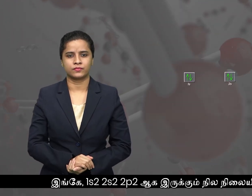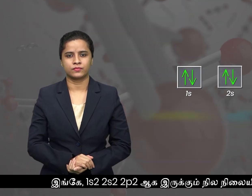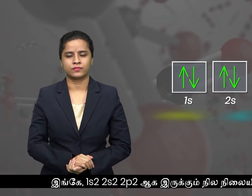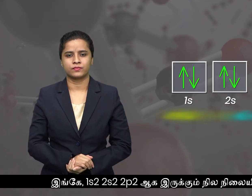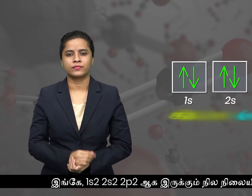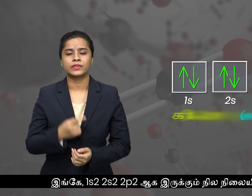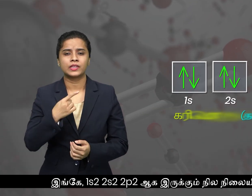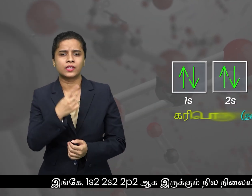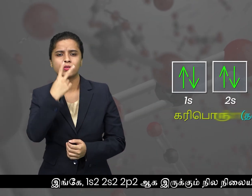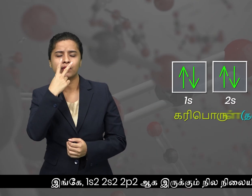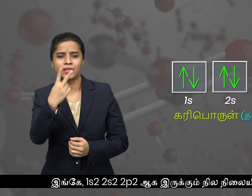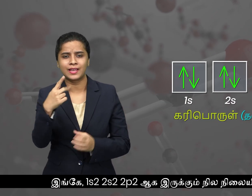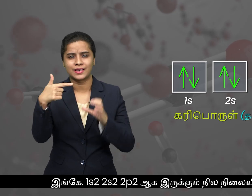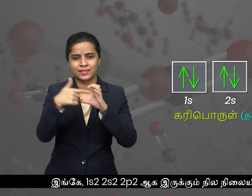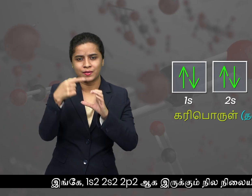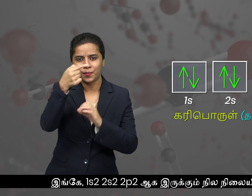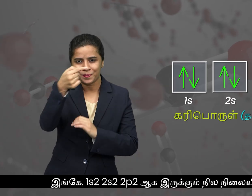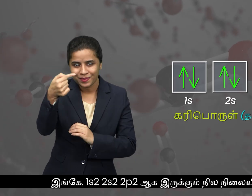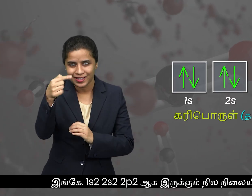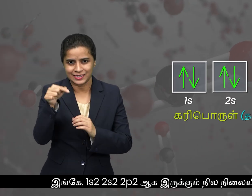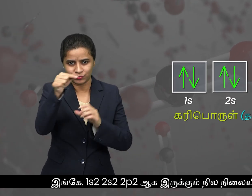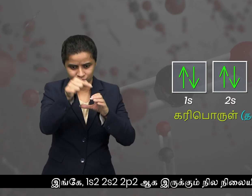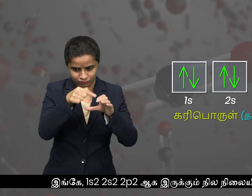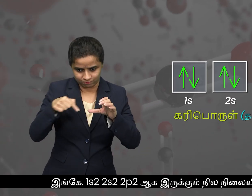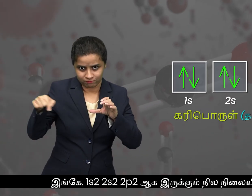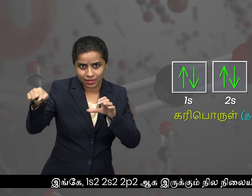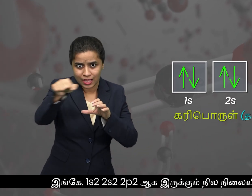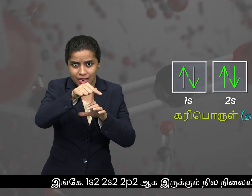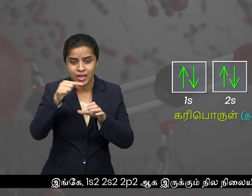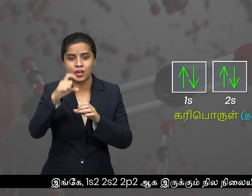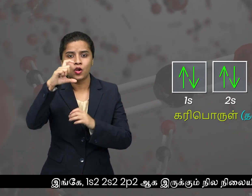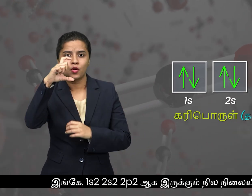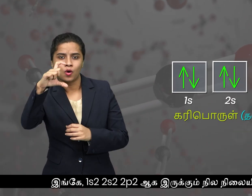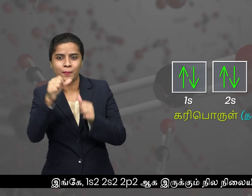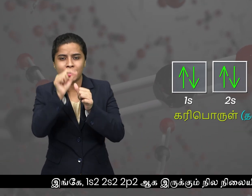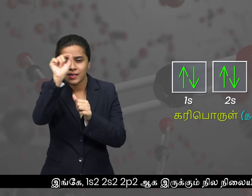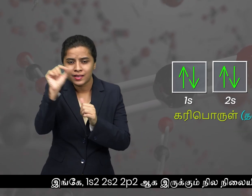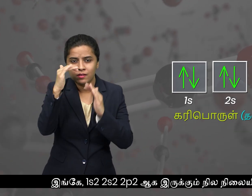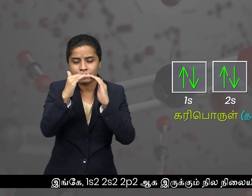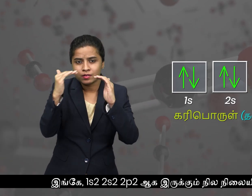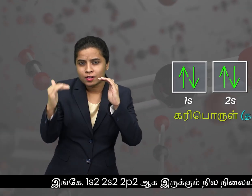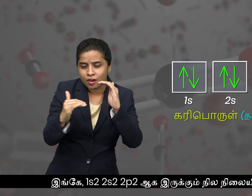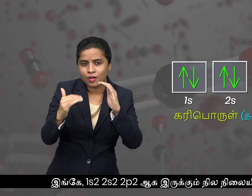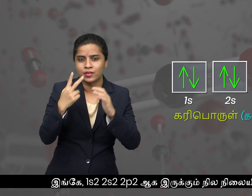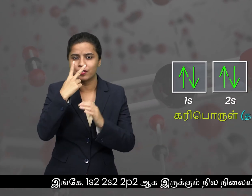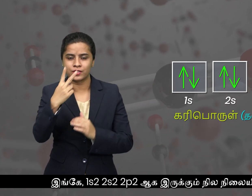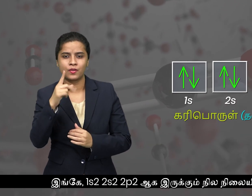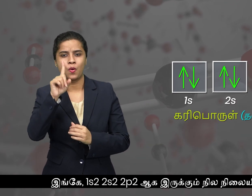இங்கே 1s2 2s2 2p2 ஆக இருக்கும் நிலையில்